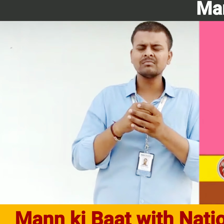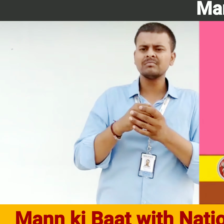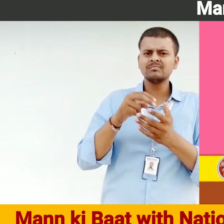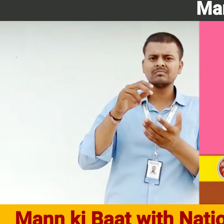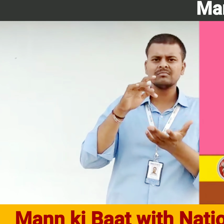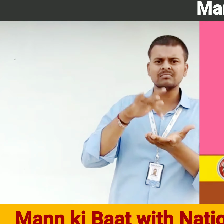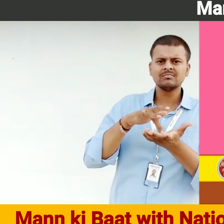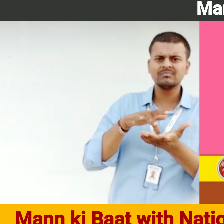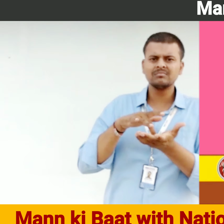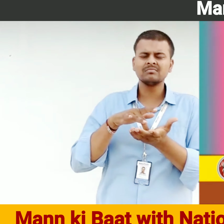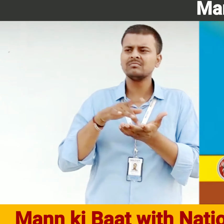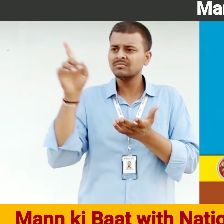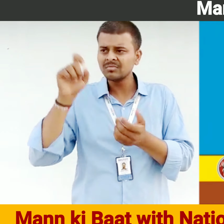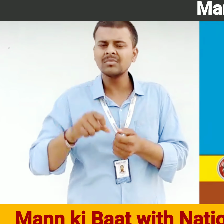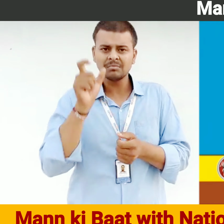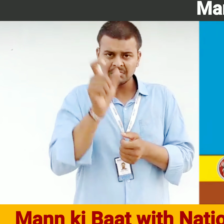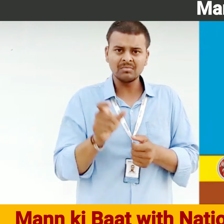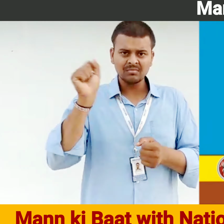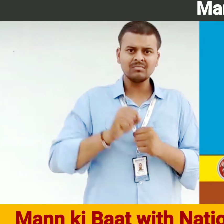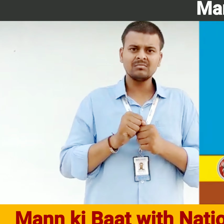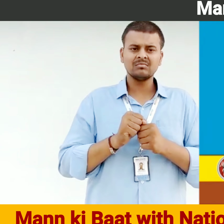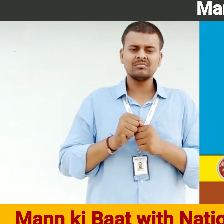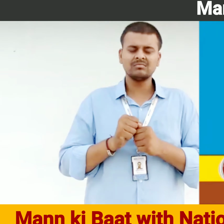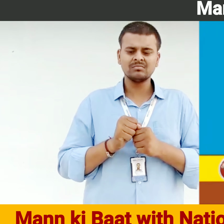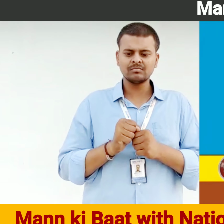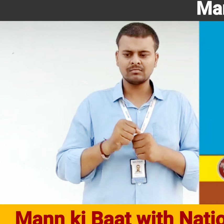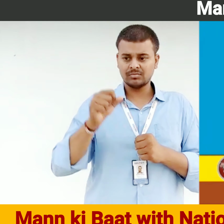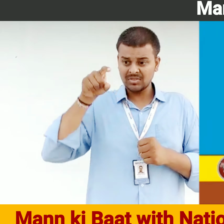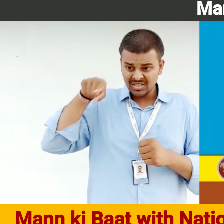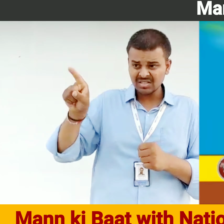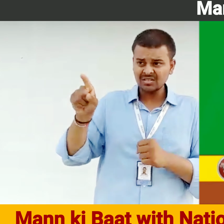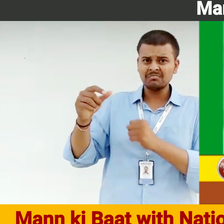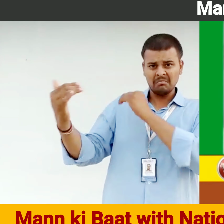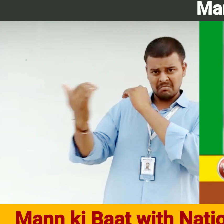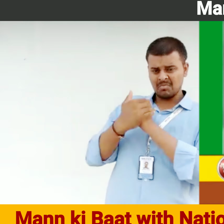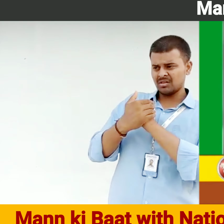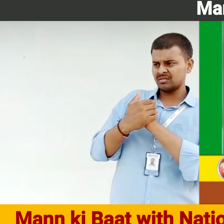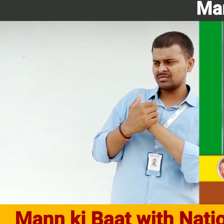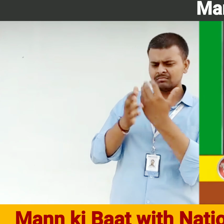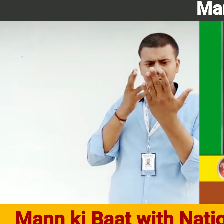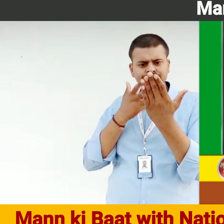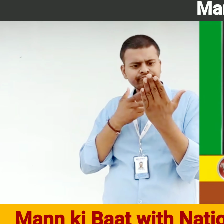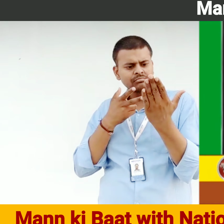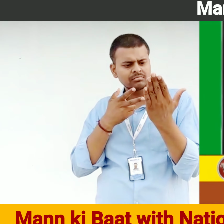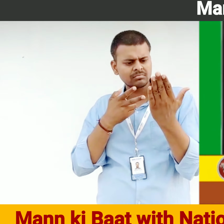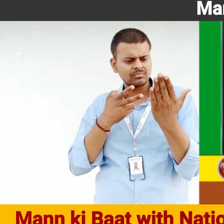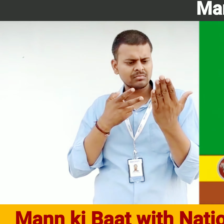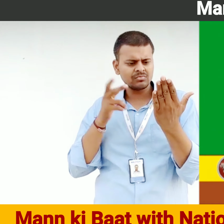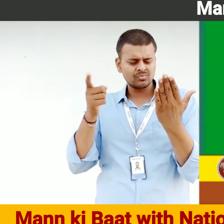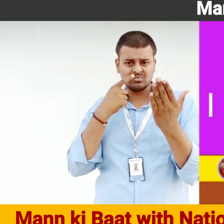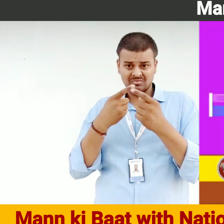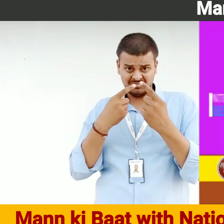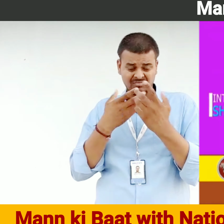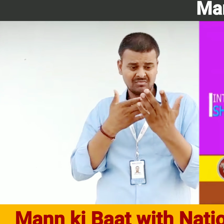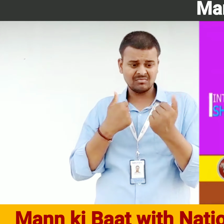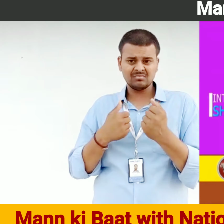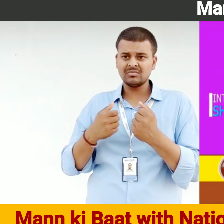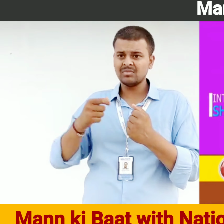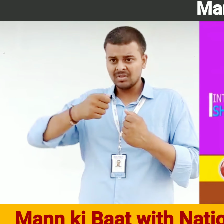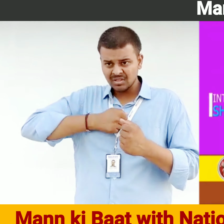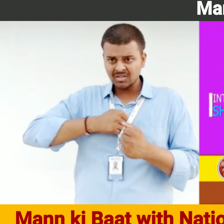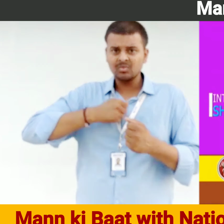है कि वो एक ऐसा दिन देखना चाहते हैं जब भारत विदेश से आने वाले आयात को कम